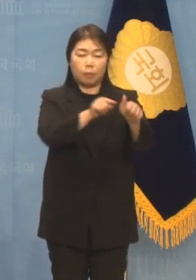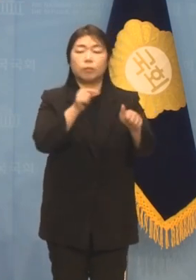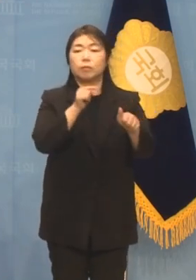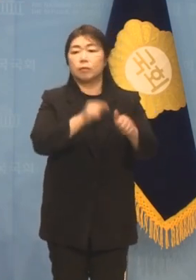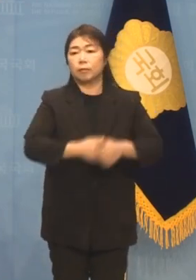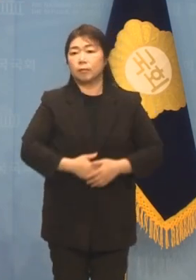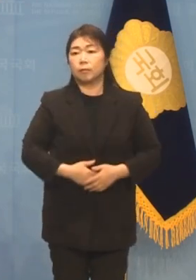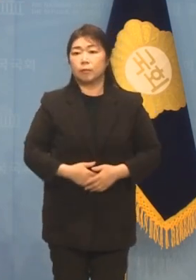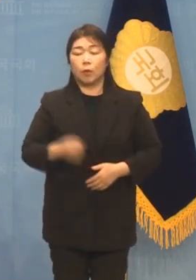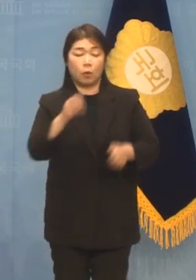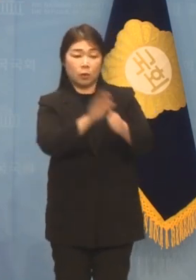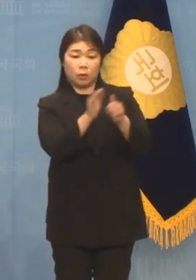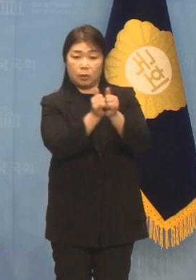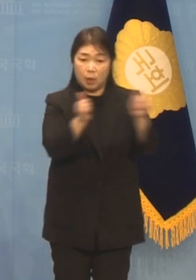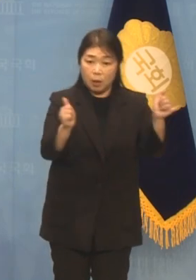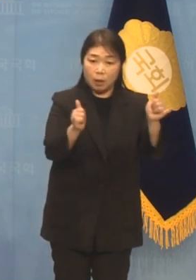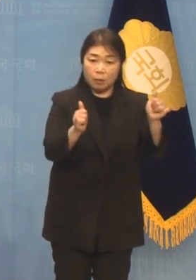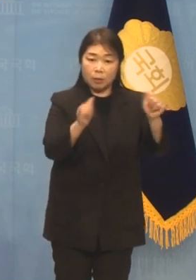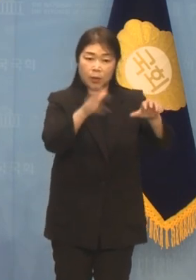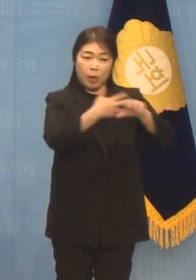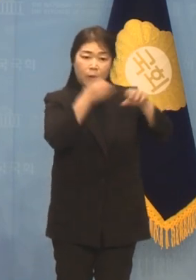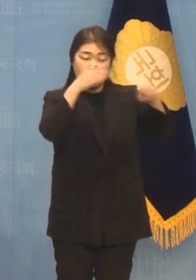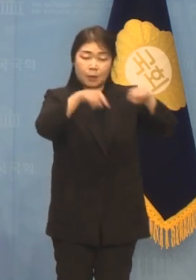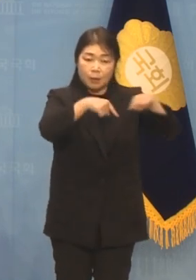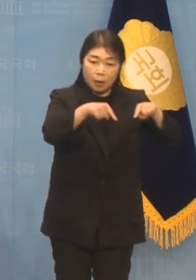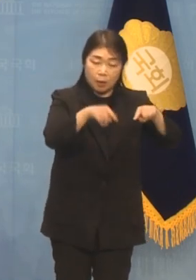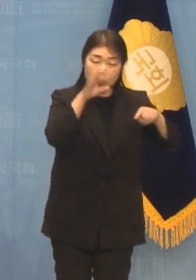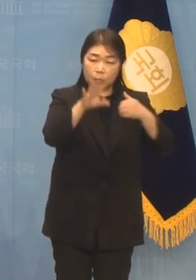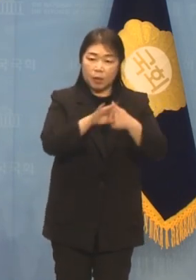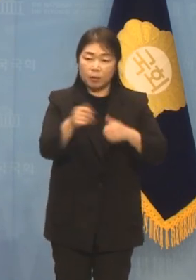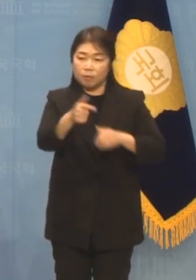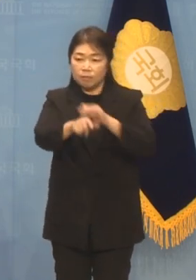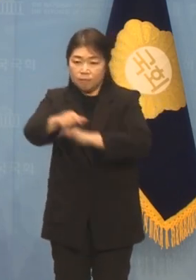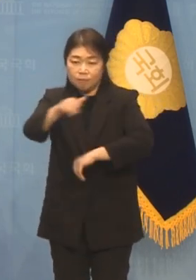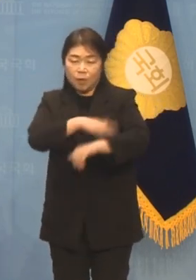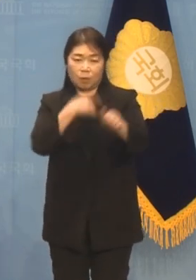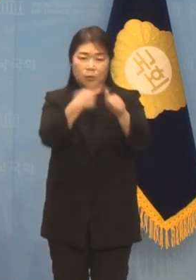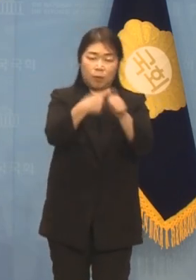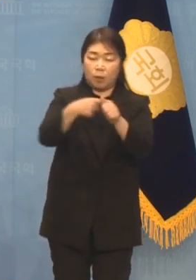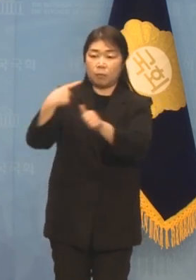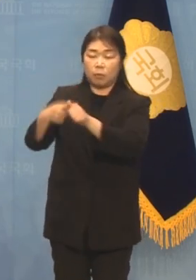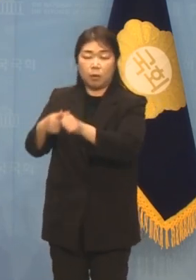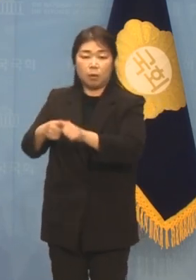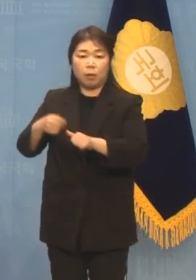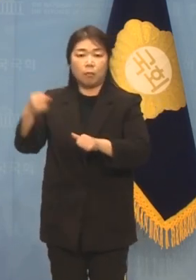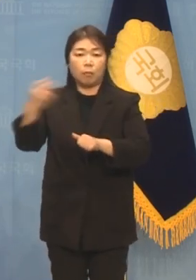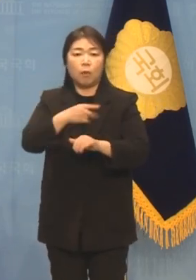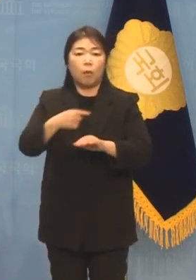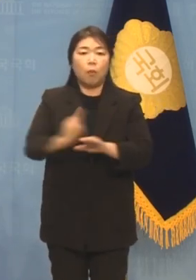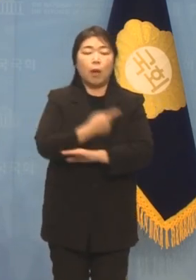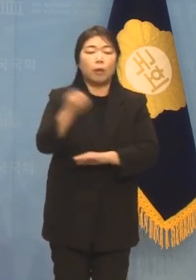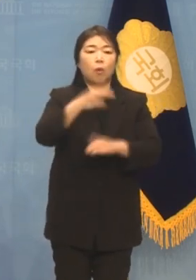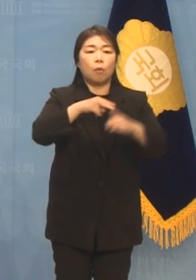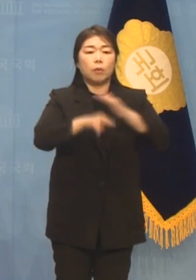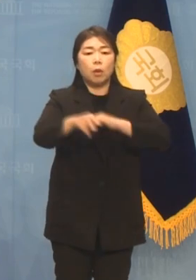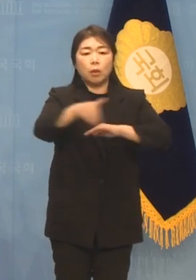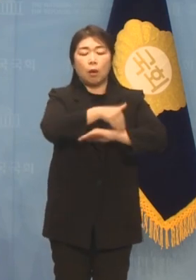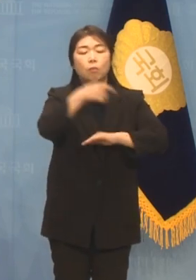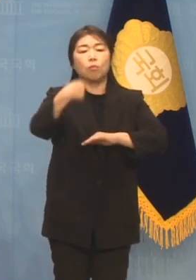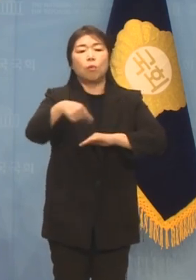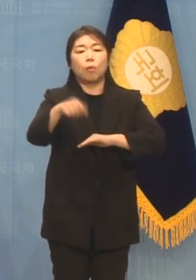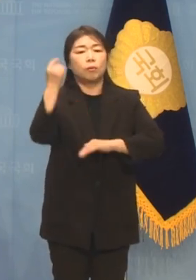혼란만 가중하고 있는 개혁신당이 거대 양당 비판하는 것 외에 어떤 비전이 있는지부터 밝히십시오.